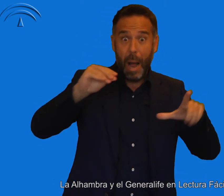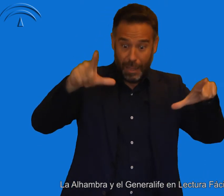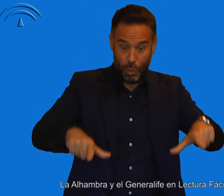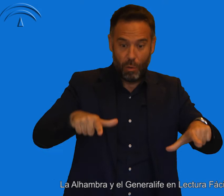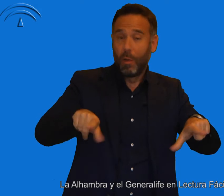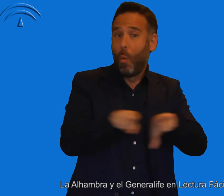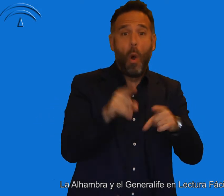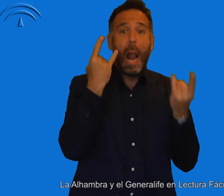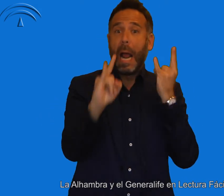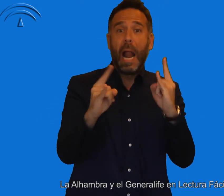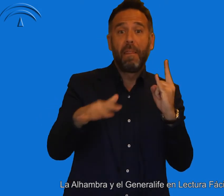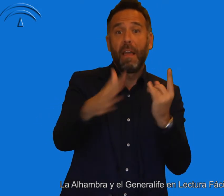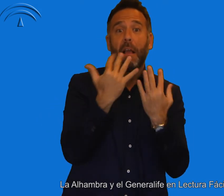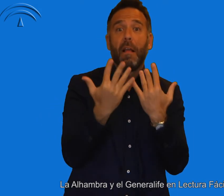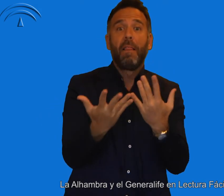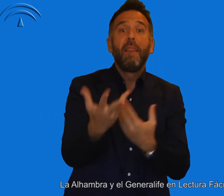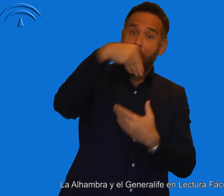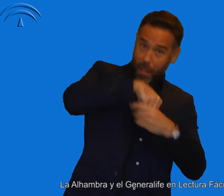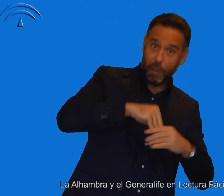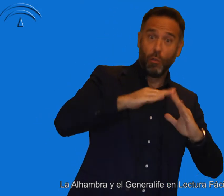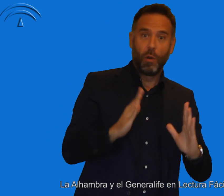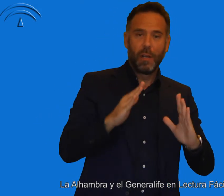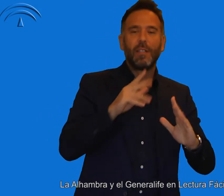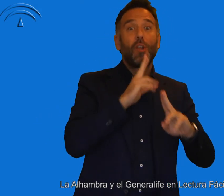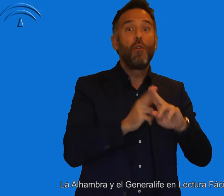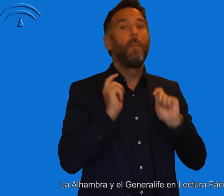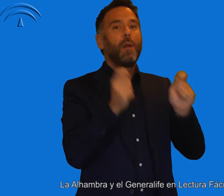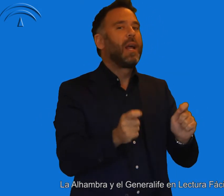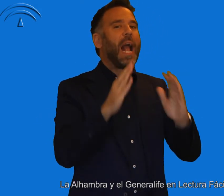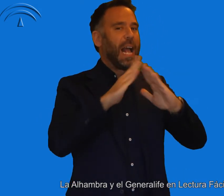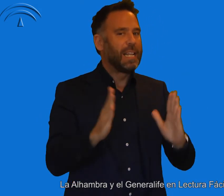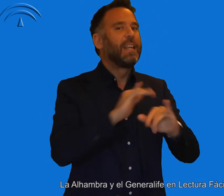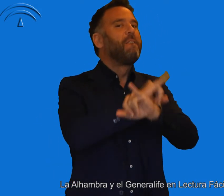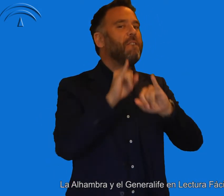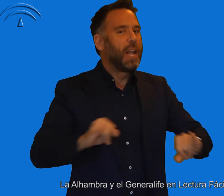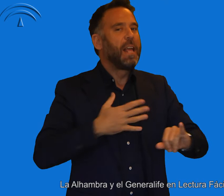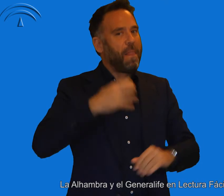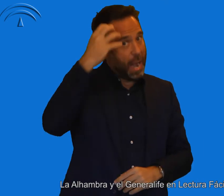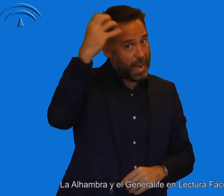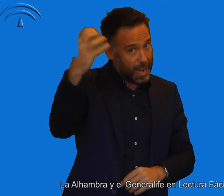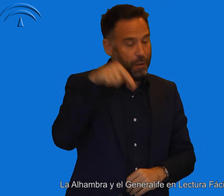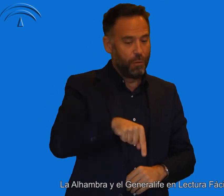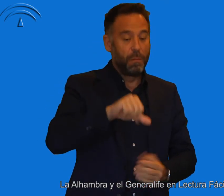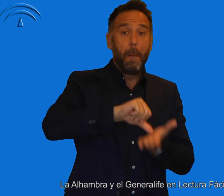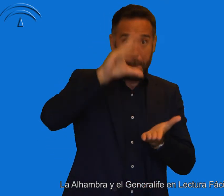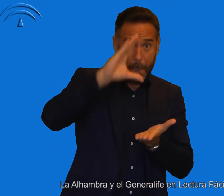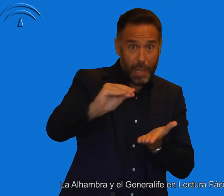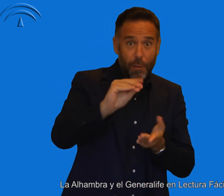dentro de la casa del sultán, la casa feliz del reino, así la llamaban. El patio estaba